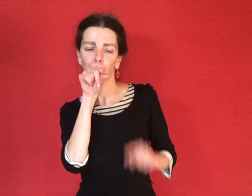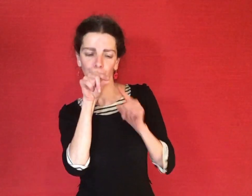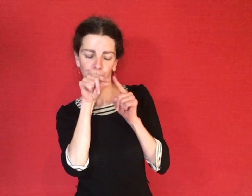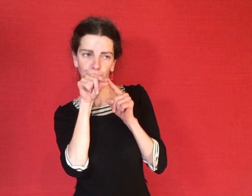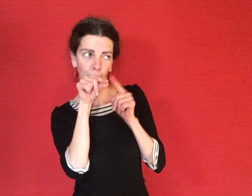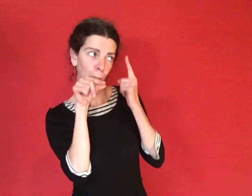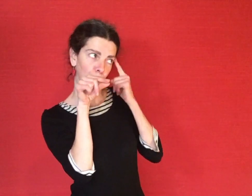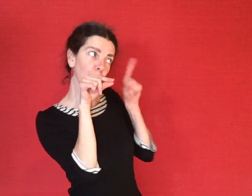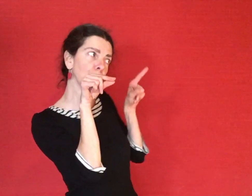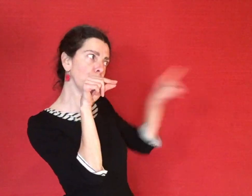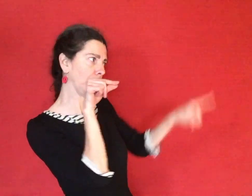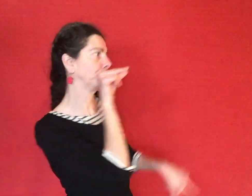Une graine pour toi,